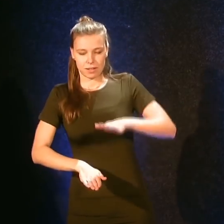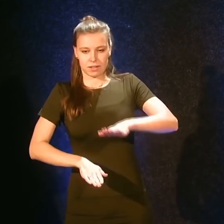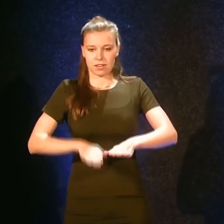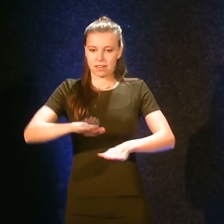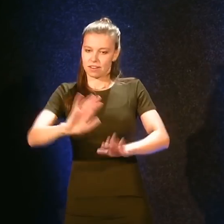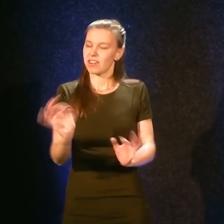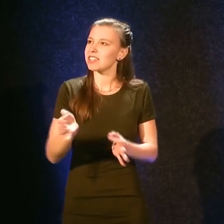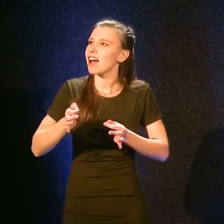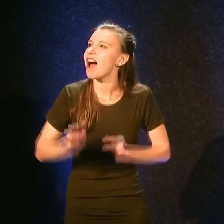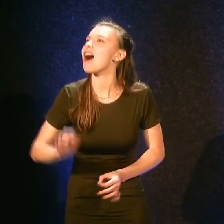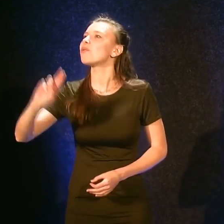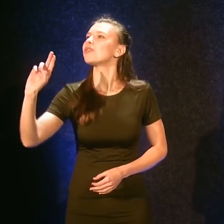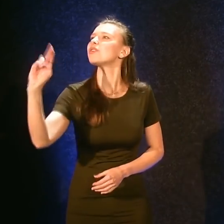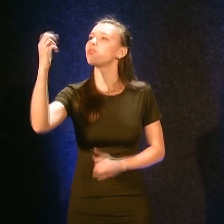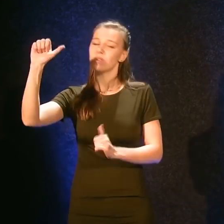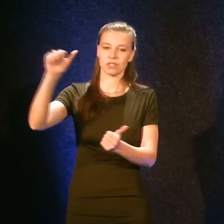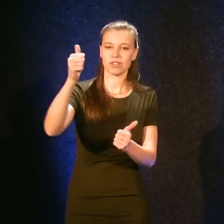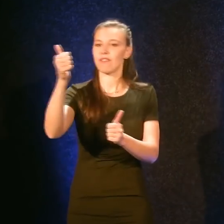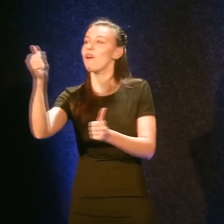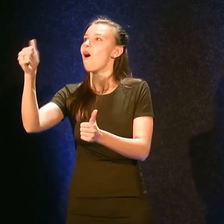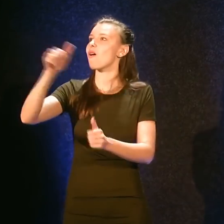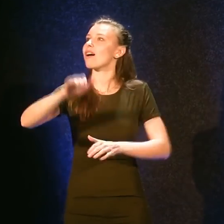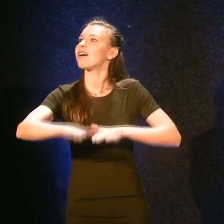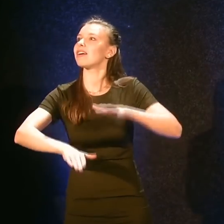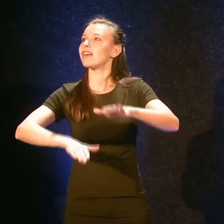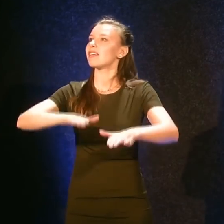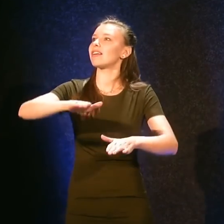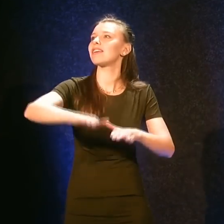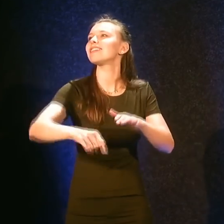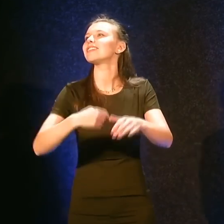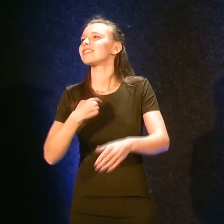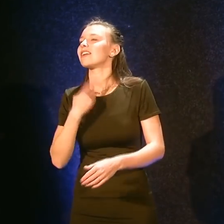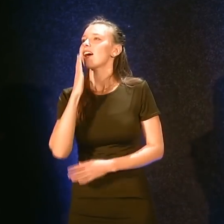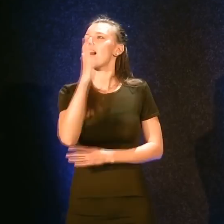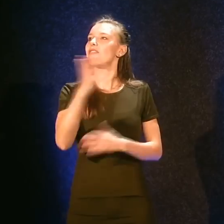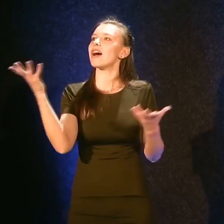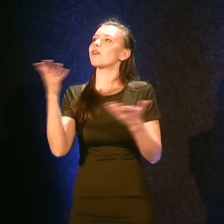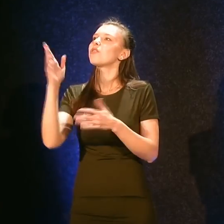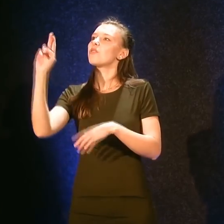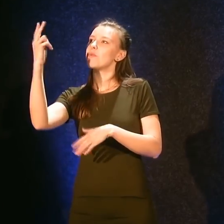To have